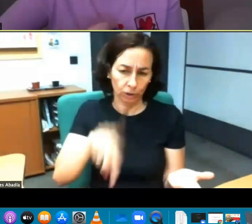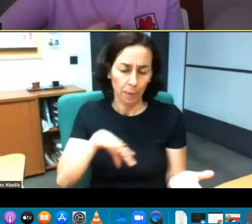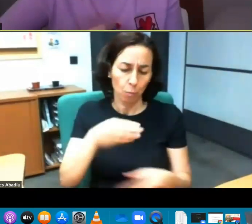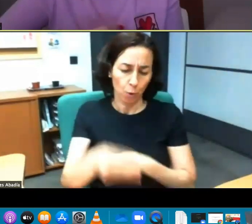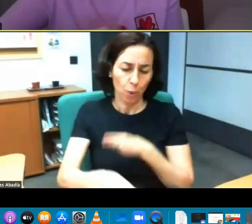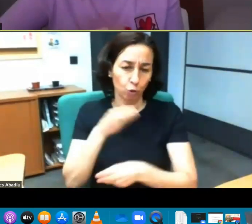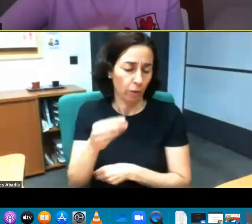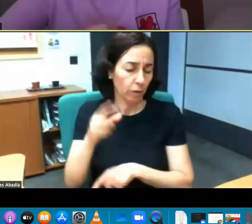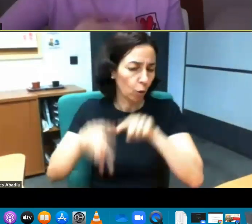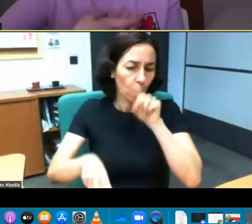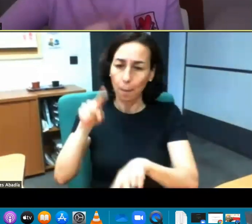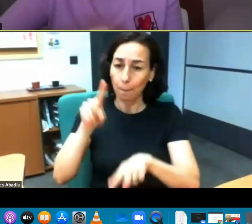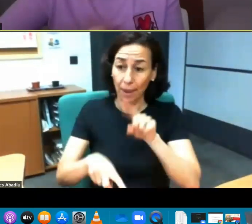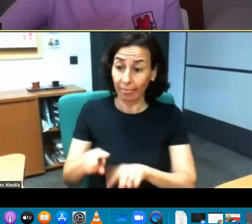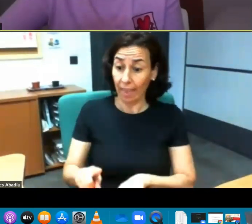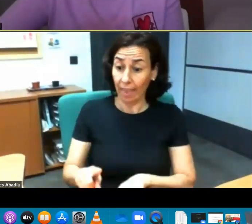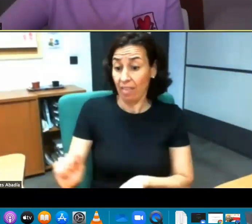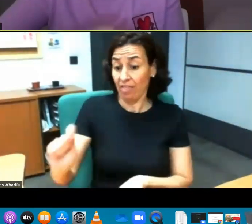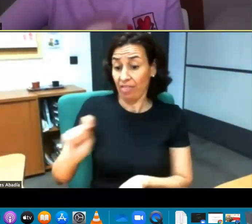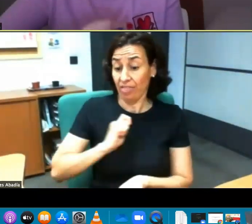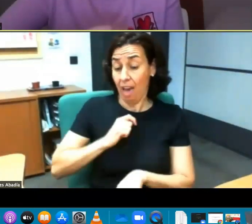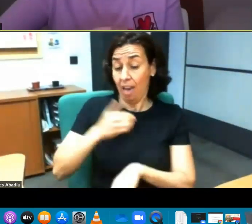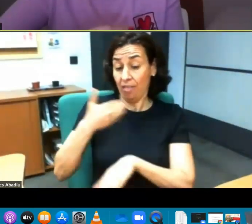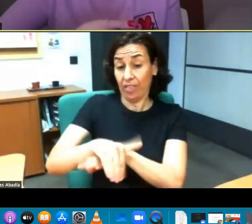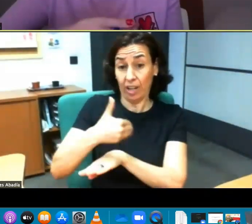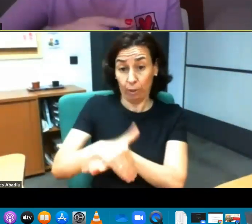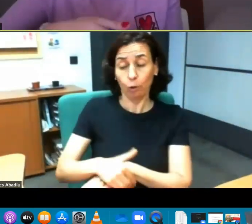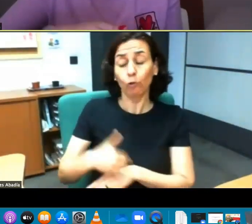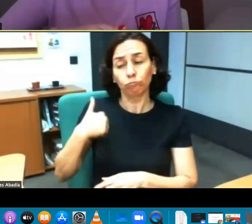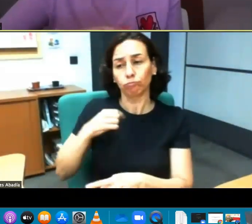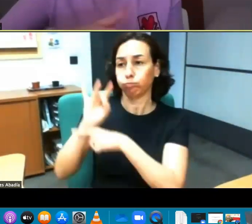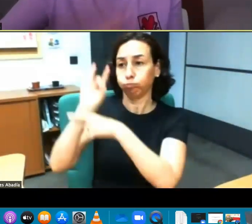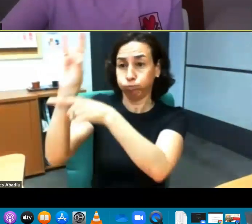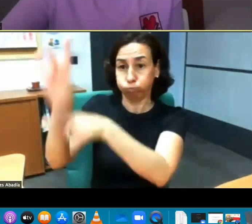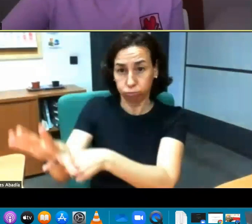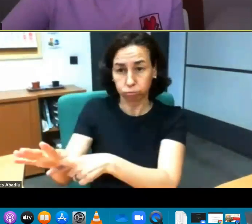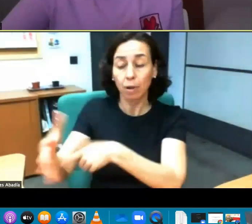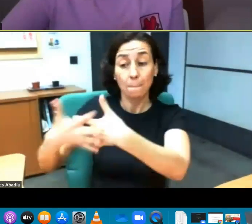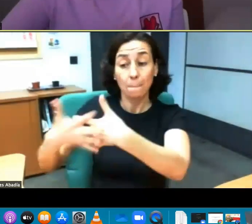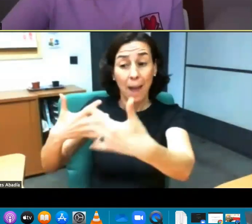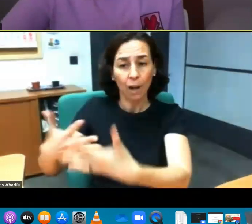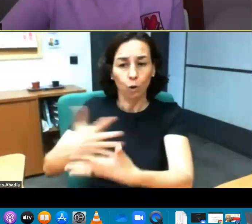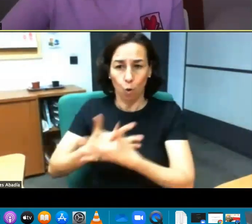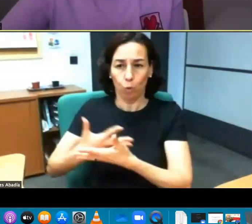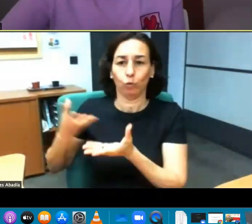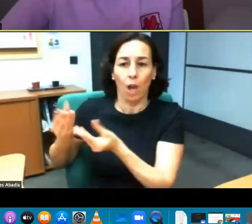nos facilite y sea él quien lo lleve al centro educativo.